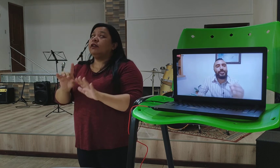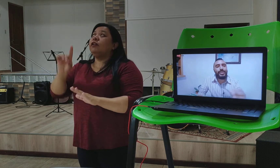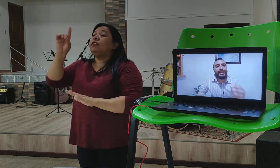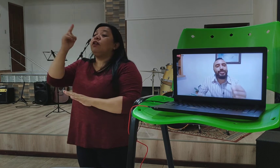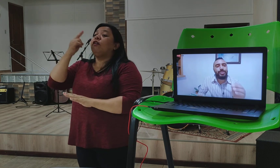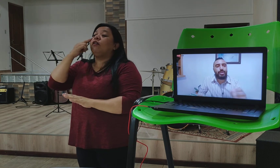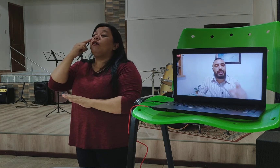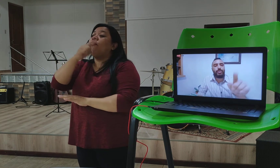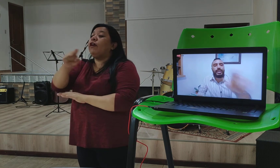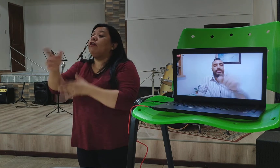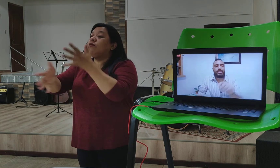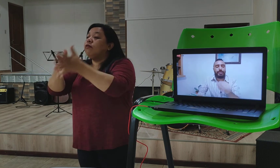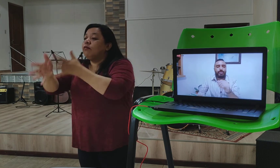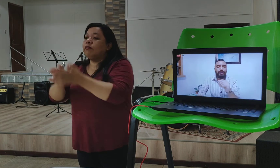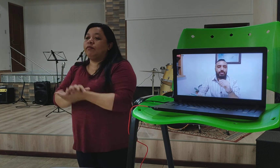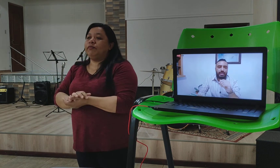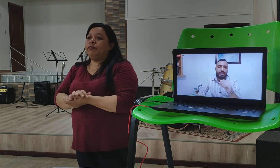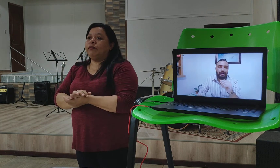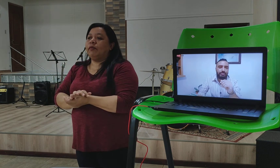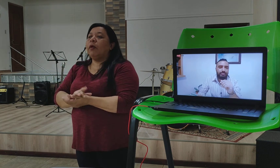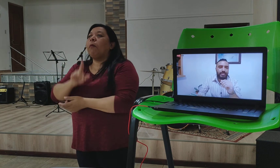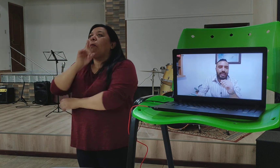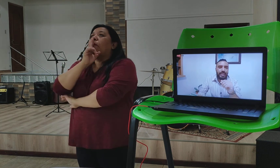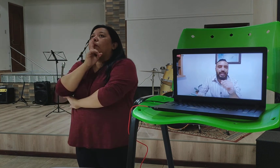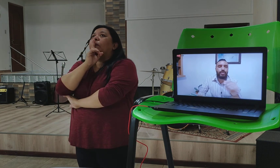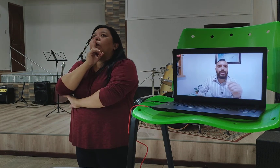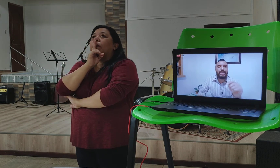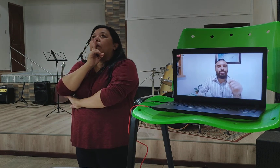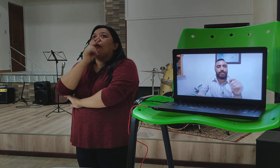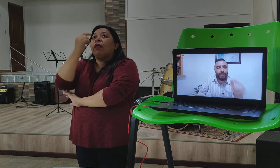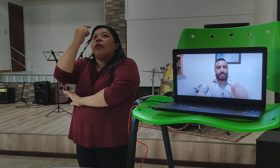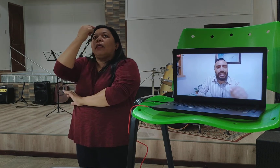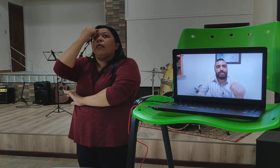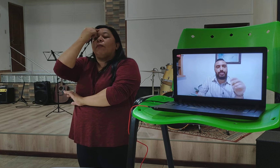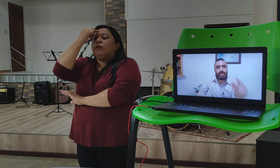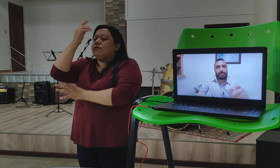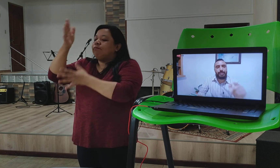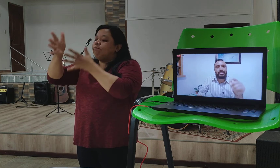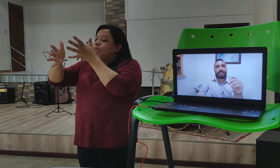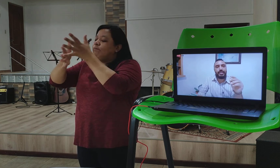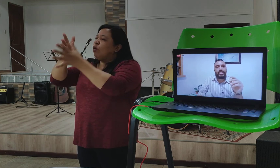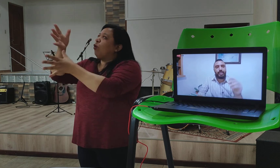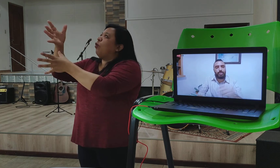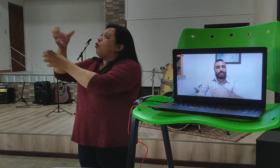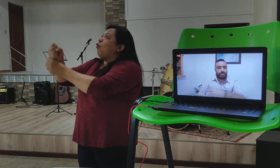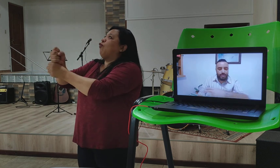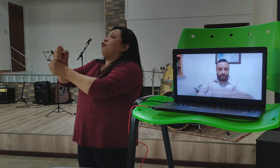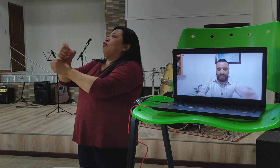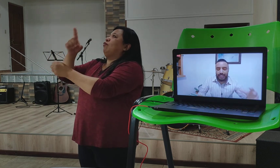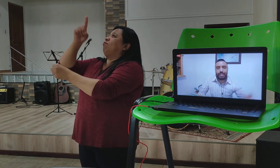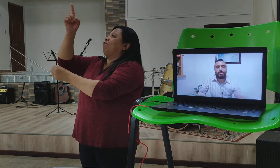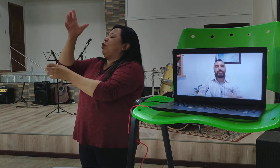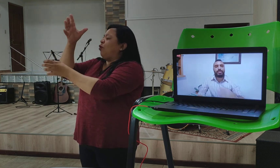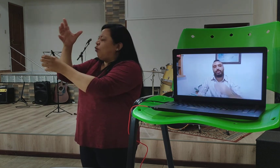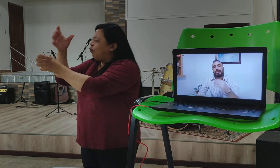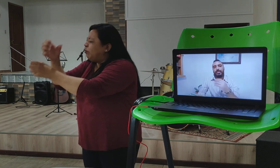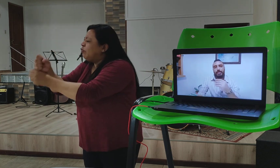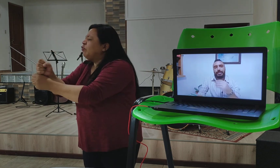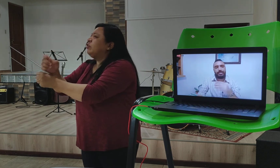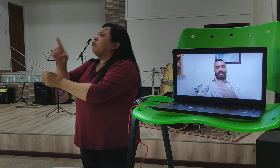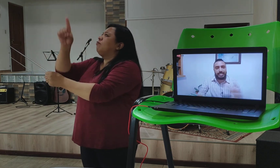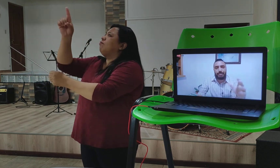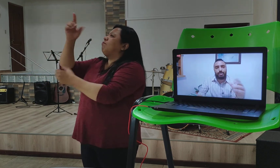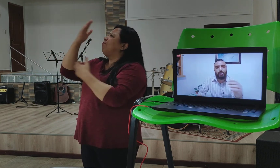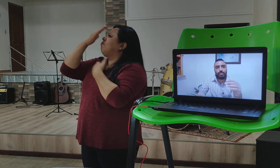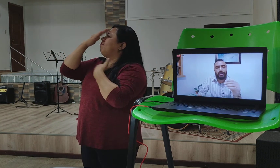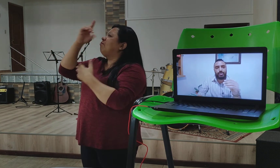quer ouvir isso de nós. Ele conhece o sentimento do seu coração, ele conhece o que você acha, o que você pensa e todas as coisas que você acha a respeito da situação que tem